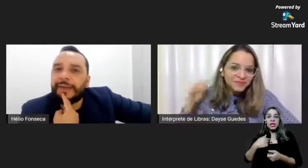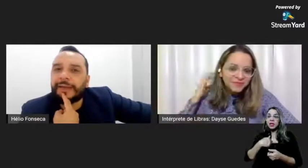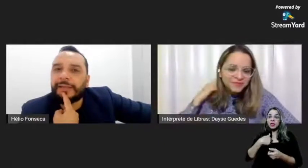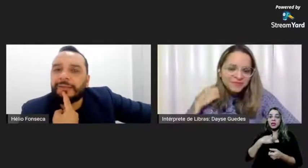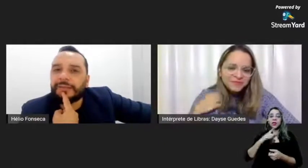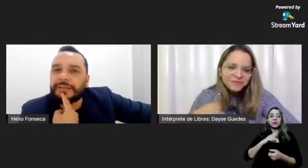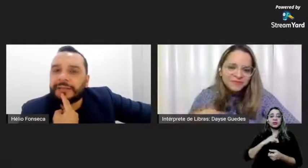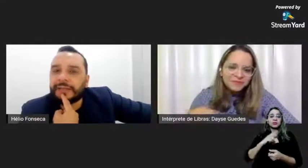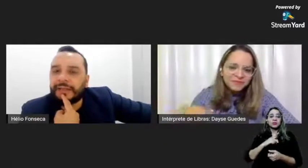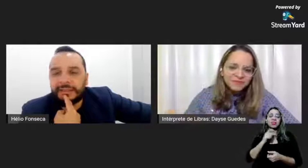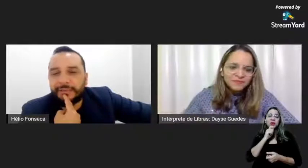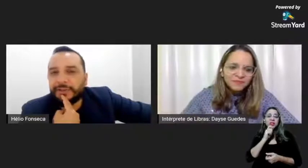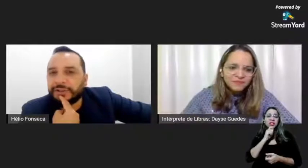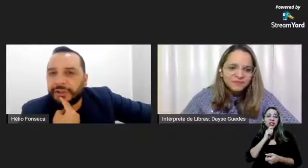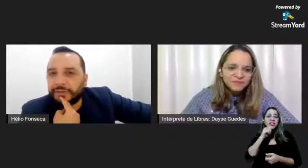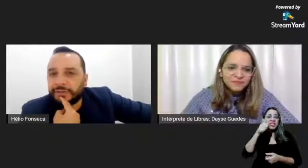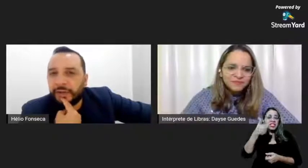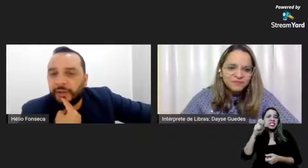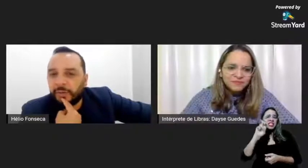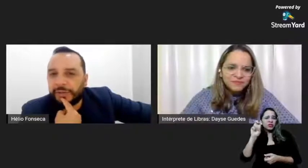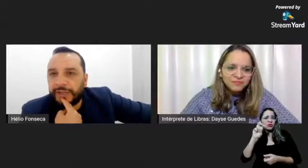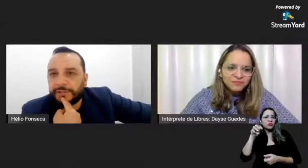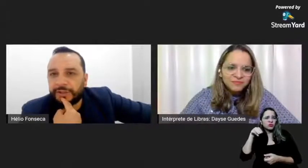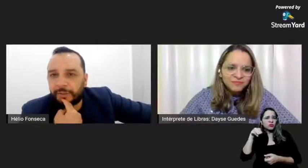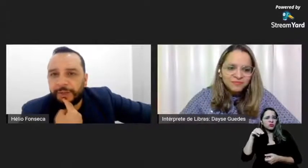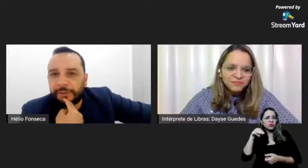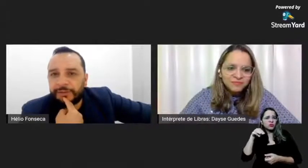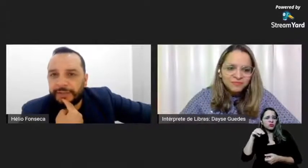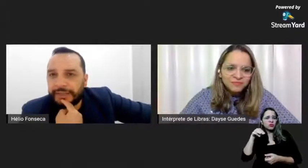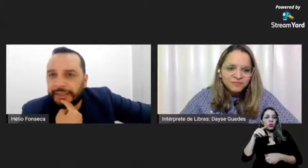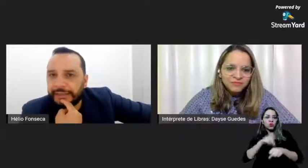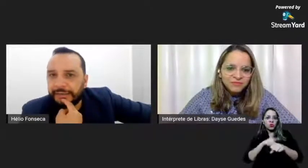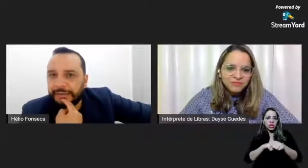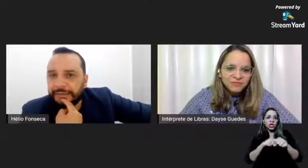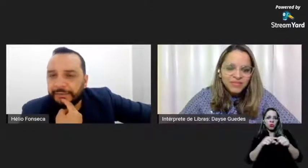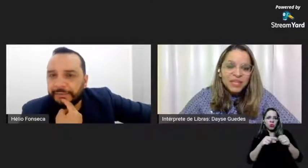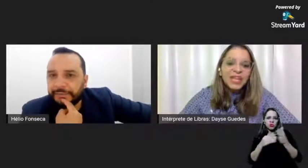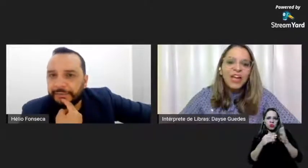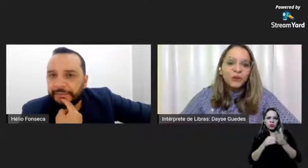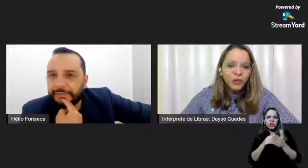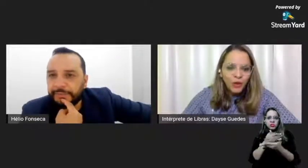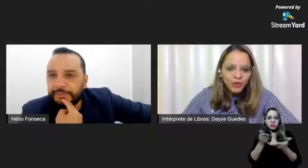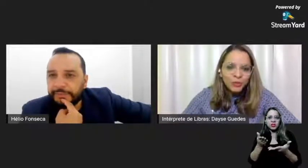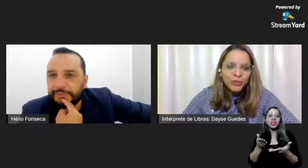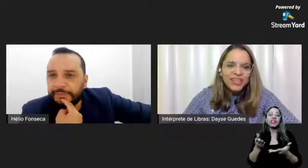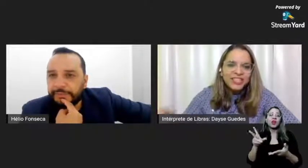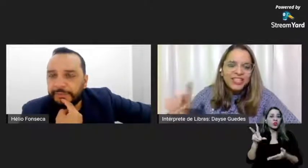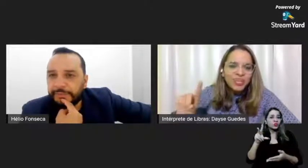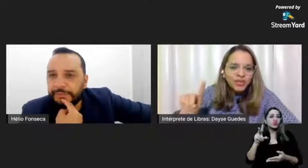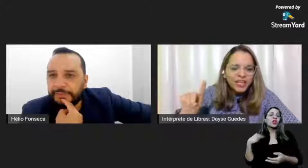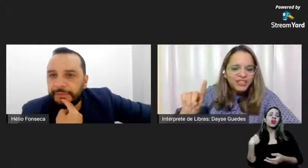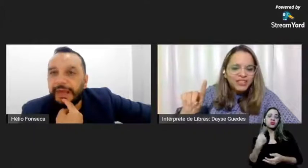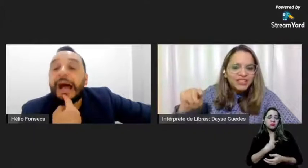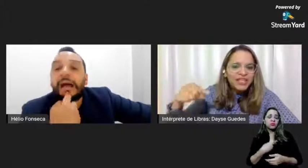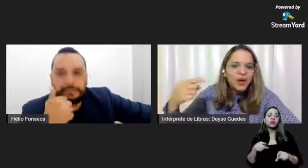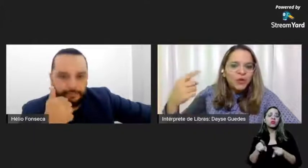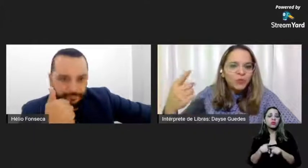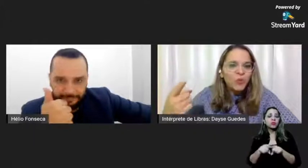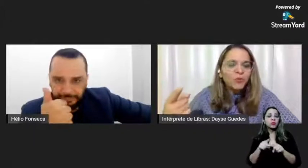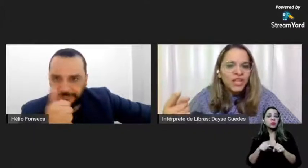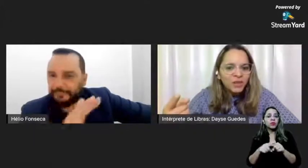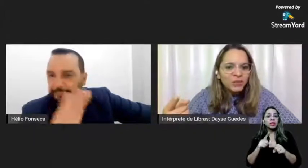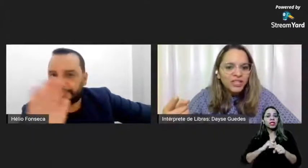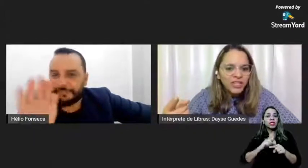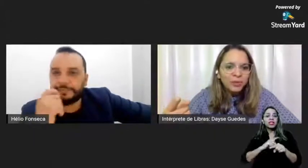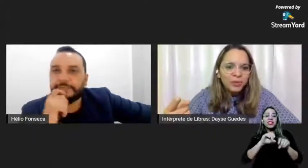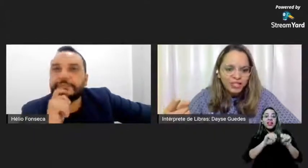Eu tenho ainda uns 15 minutinhos. O tempo de estourando é o de vocês? É o nosso, porque a gente tem aula